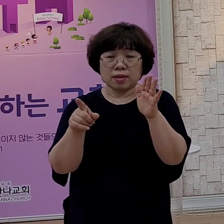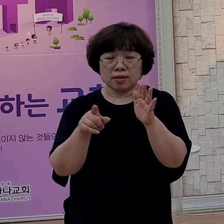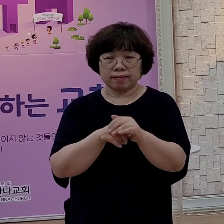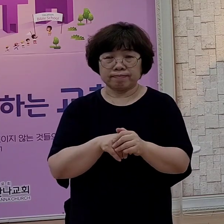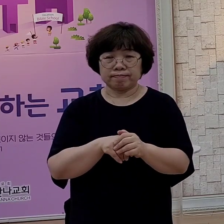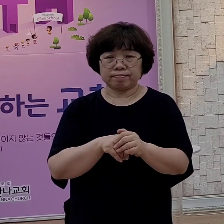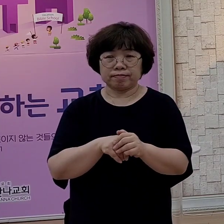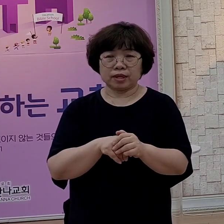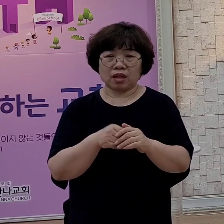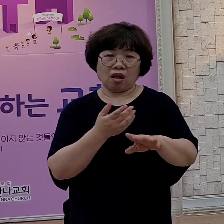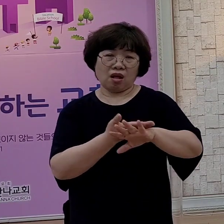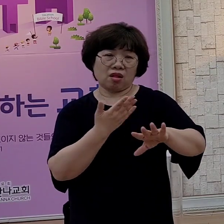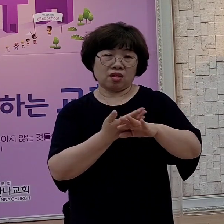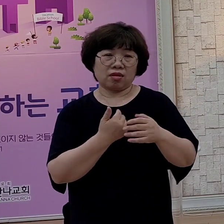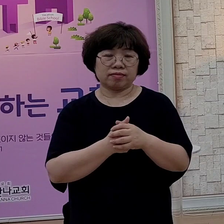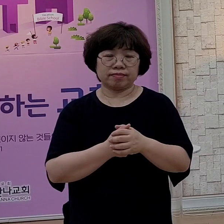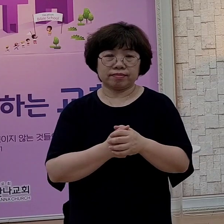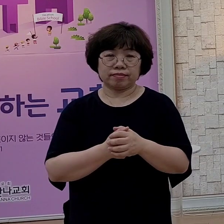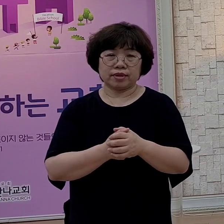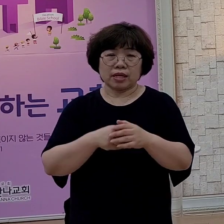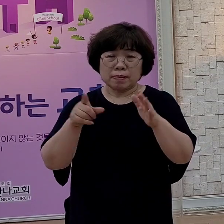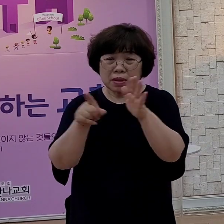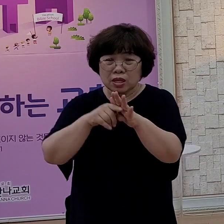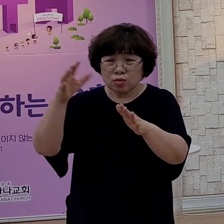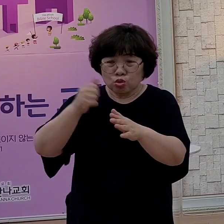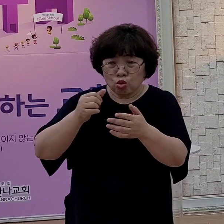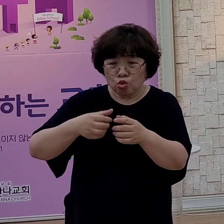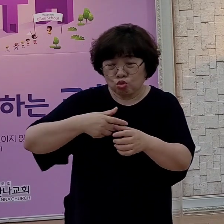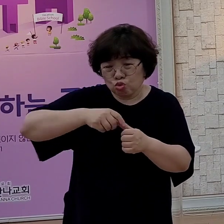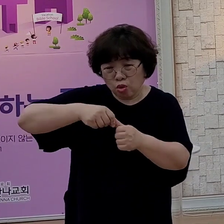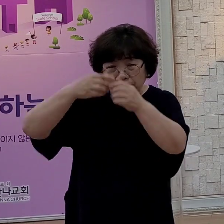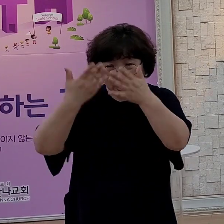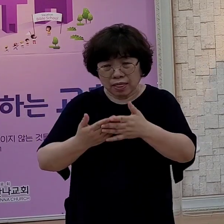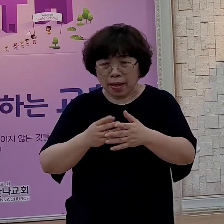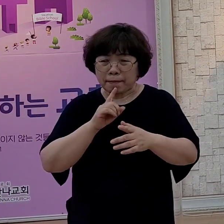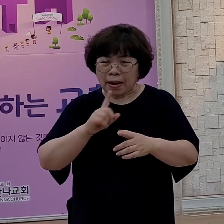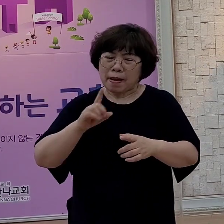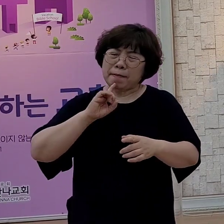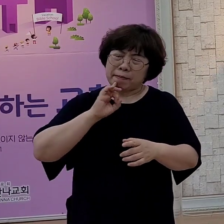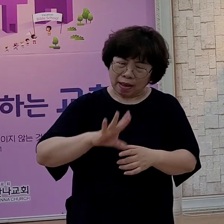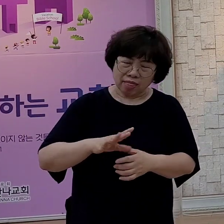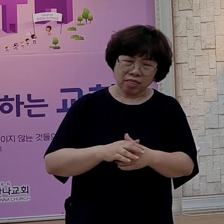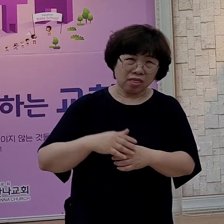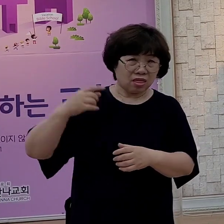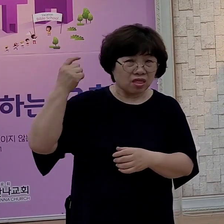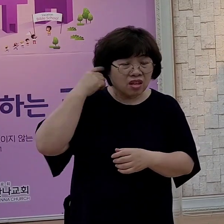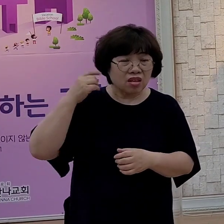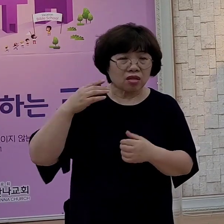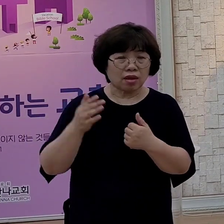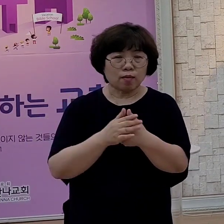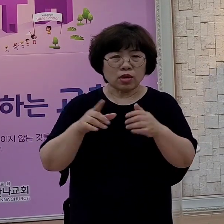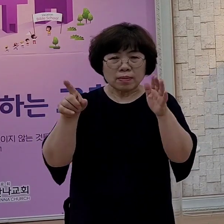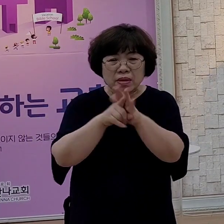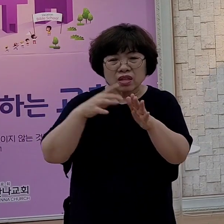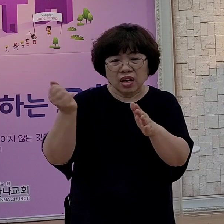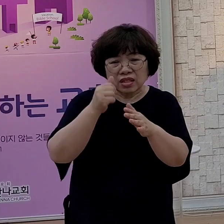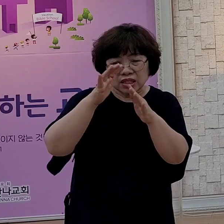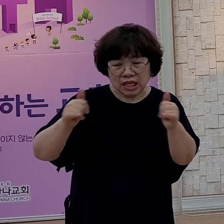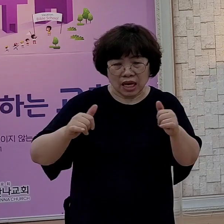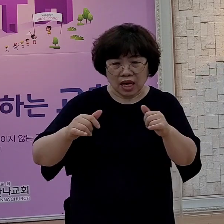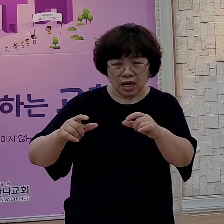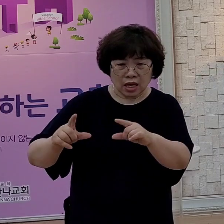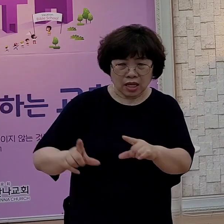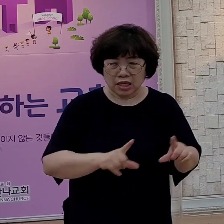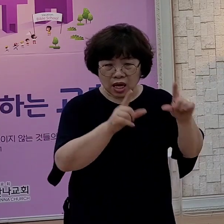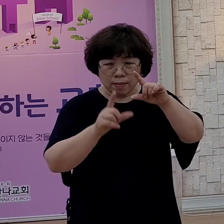믿음이 여러분 믿음으로만 구원받는다고 이 말만 들어가지고 믿음에 그러면 가진 자가 어떻게 사는지는